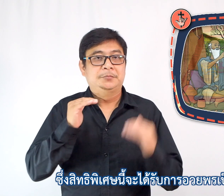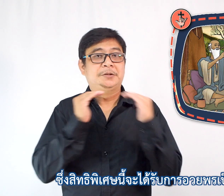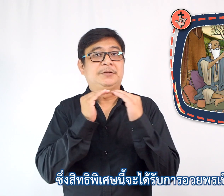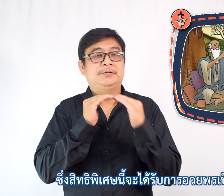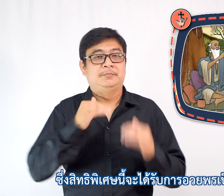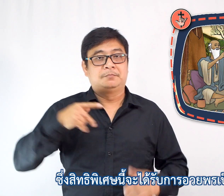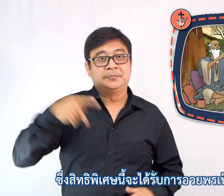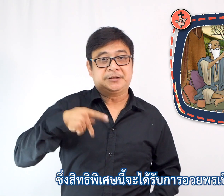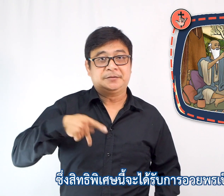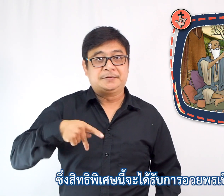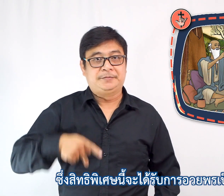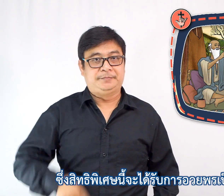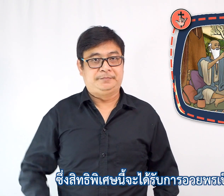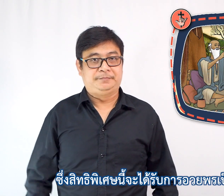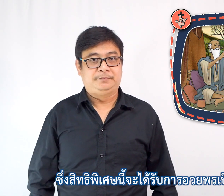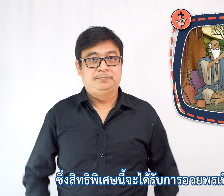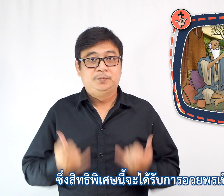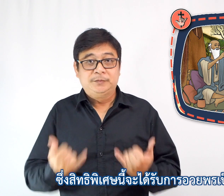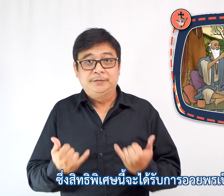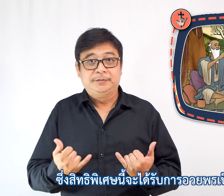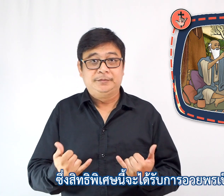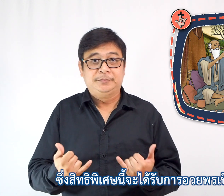ซึ่งสิทธิพิเศษนี้จะได้รับการอวยพร